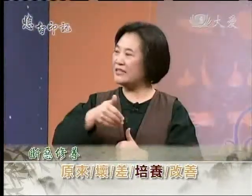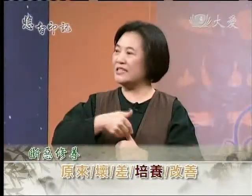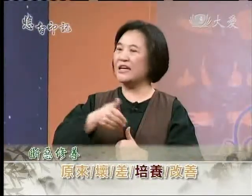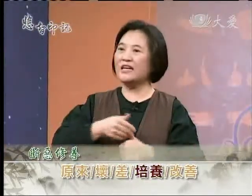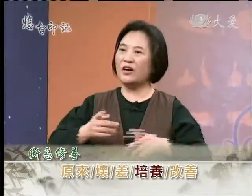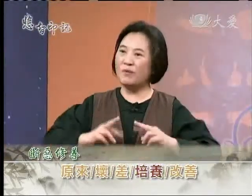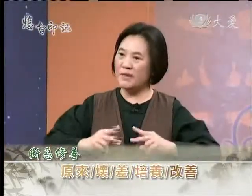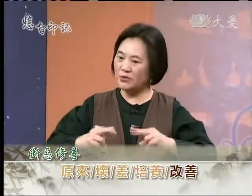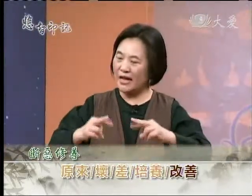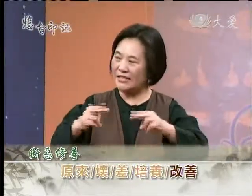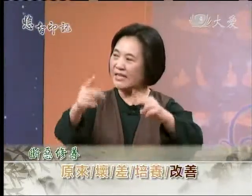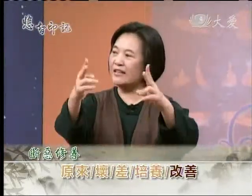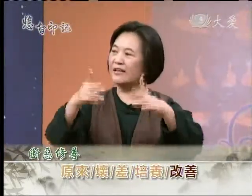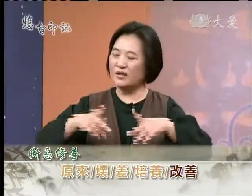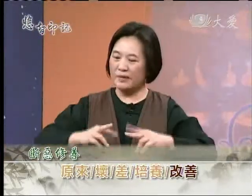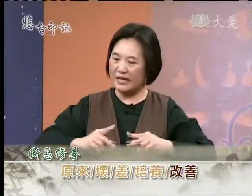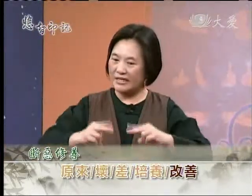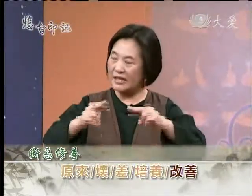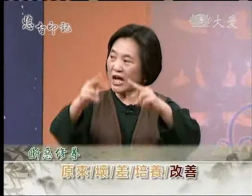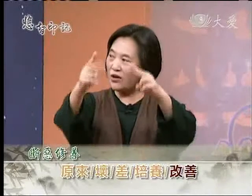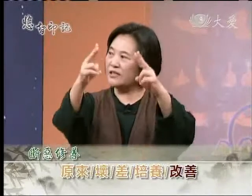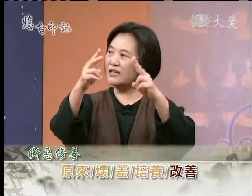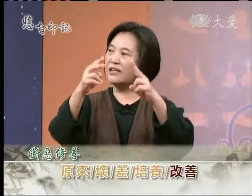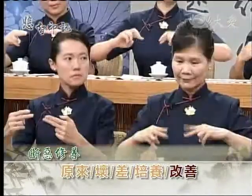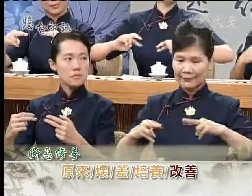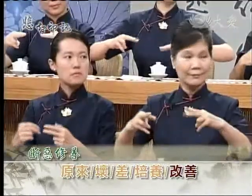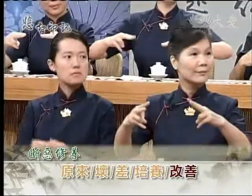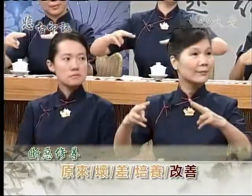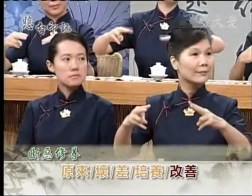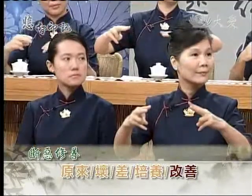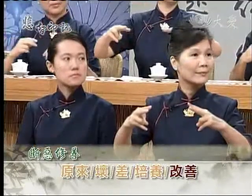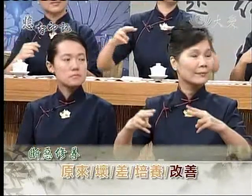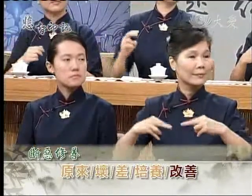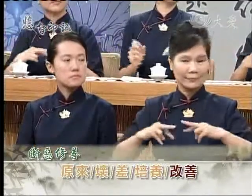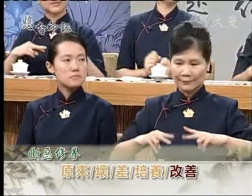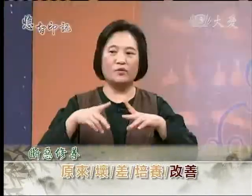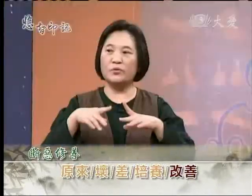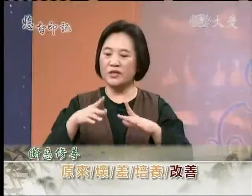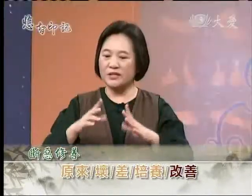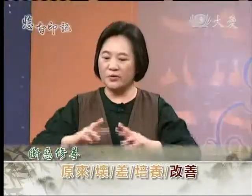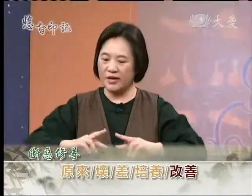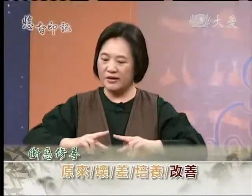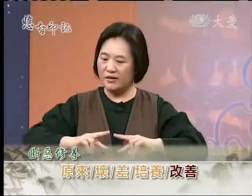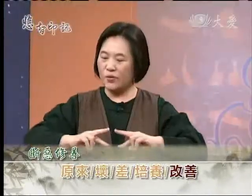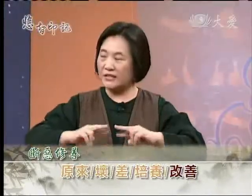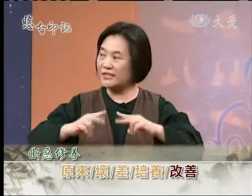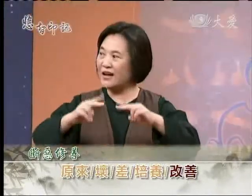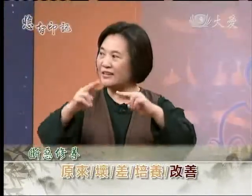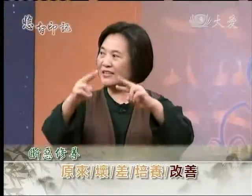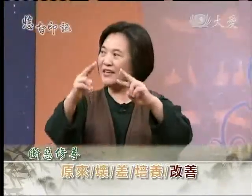己，然后慢慢去 改善， 把它改成好的。所以我们在改善的时候，我们会稍微往上一点，